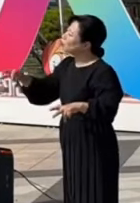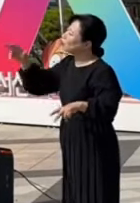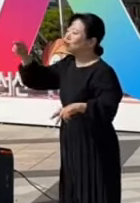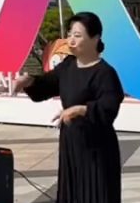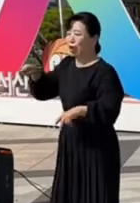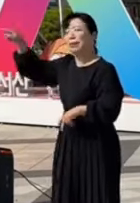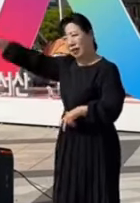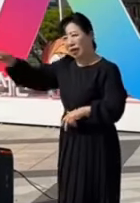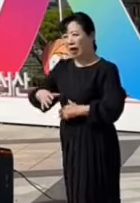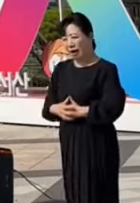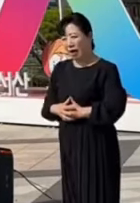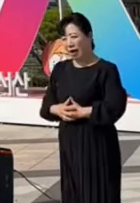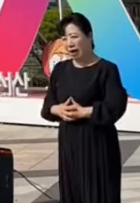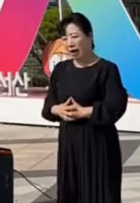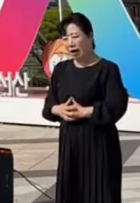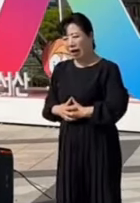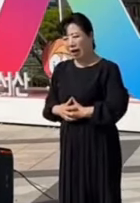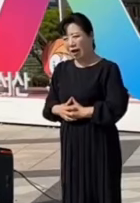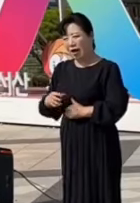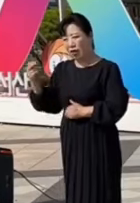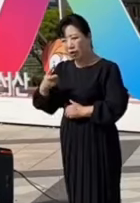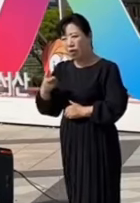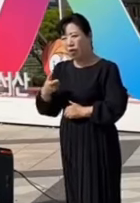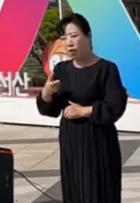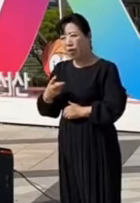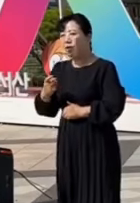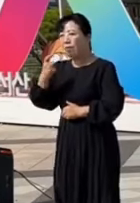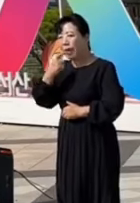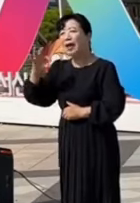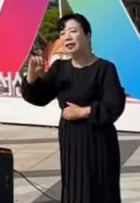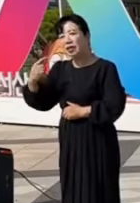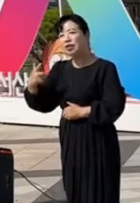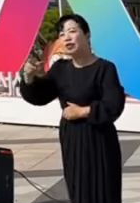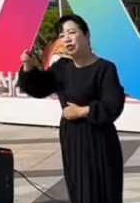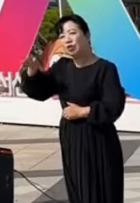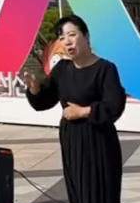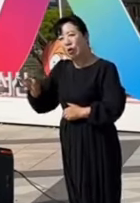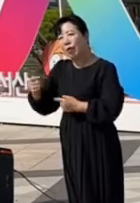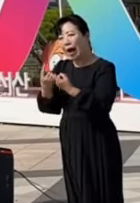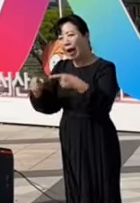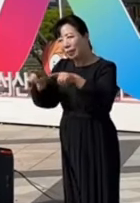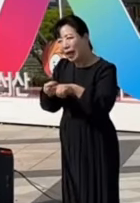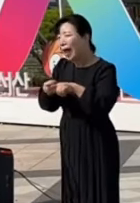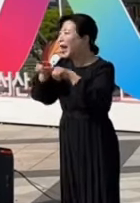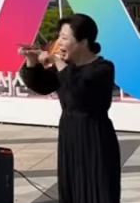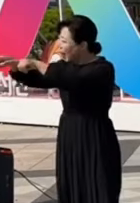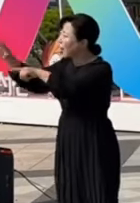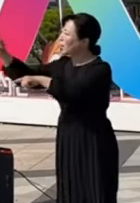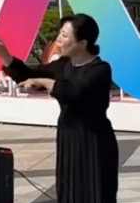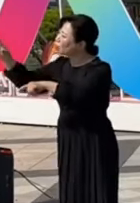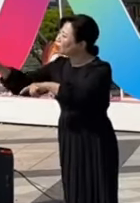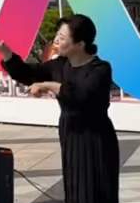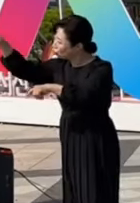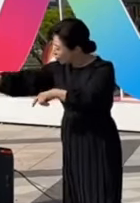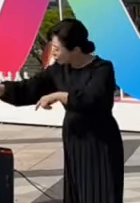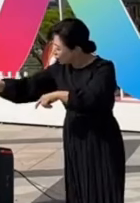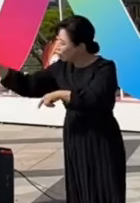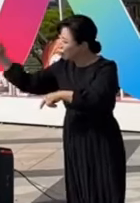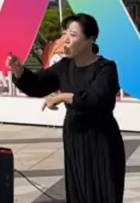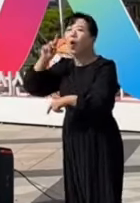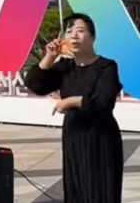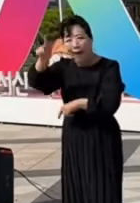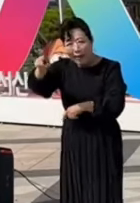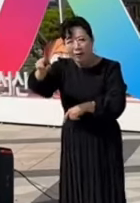영주. 그리고 제가 우리 초심 백은정님을 잘 모시고 여기를 떠나서 영주로 갔다가 영주에서 또